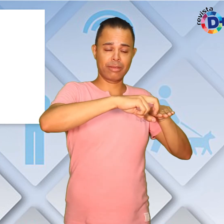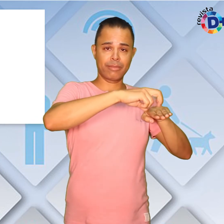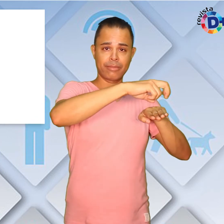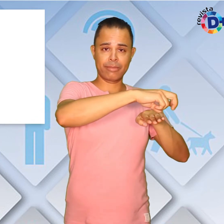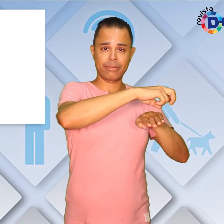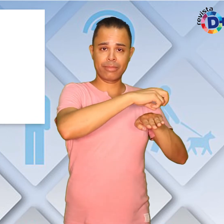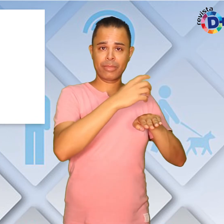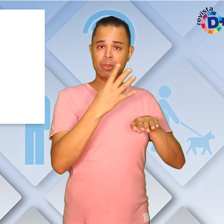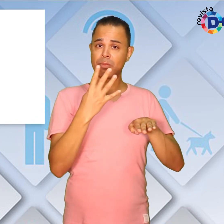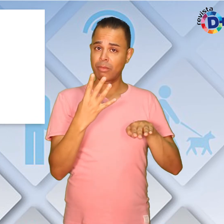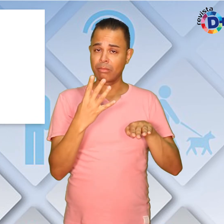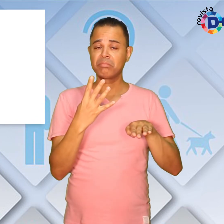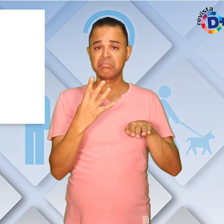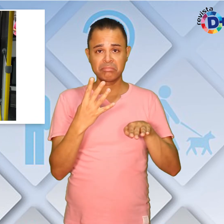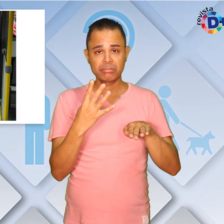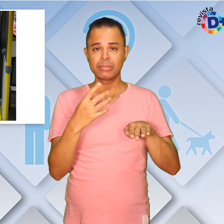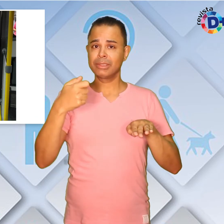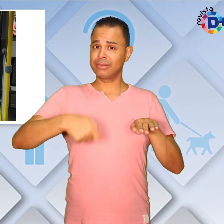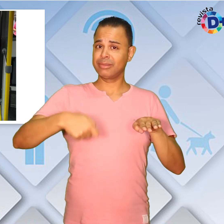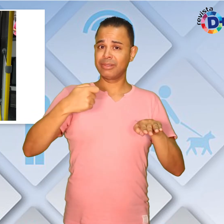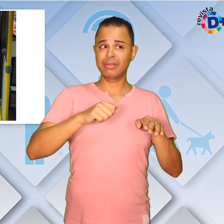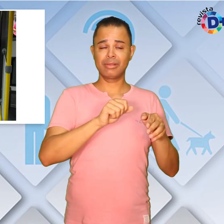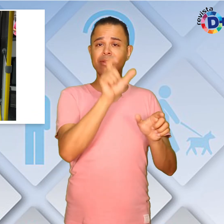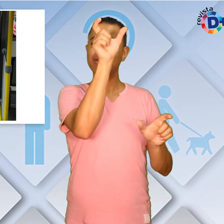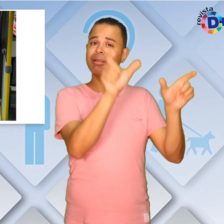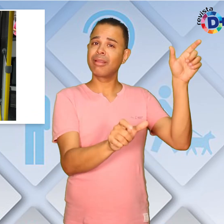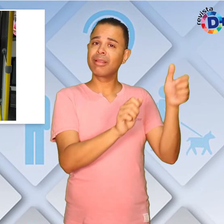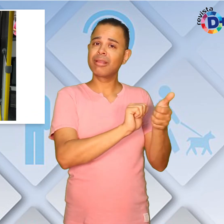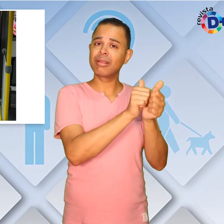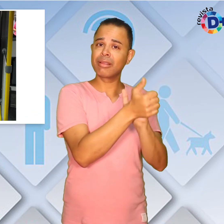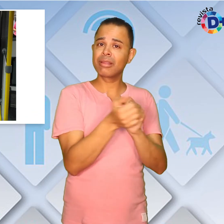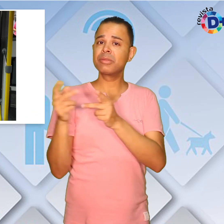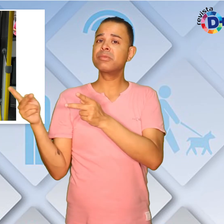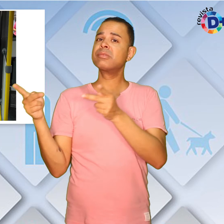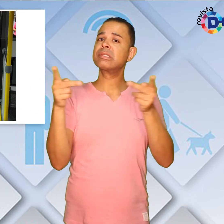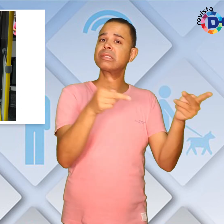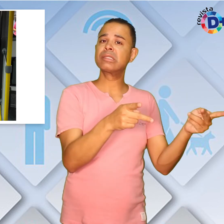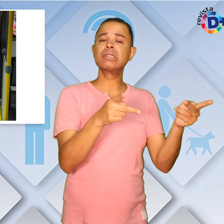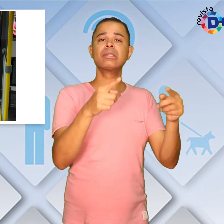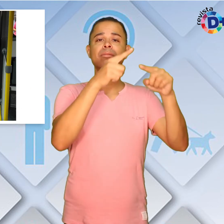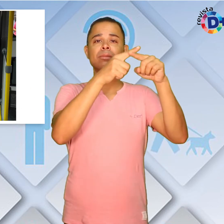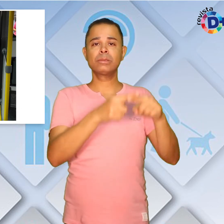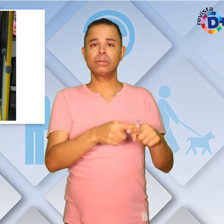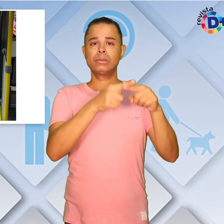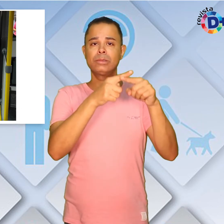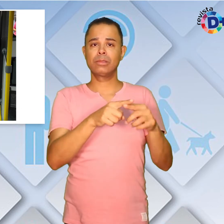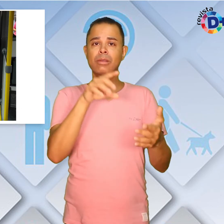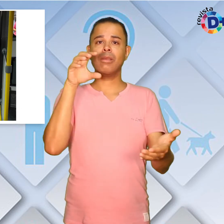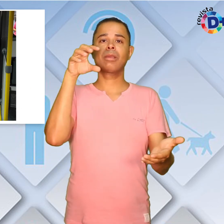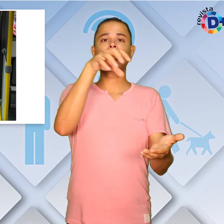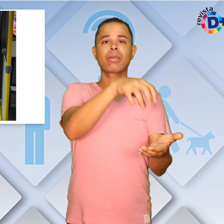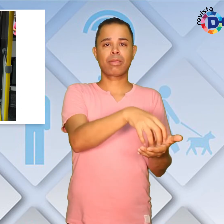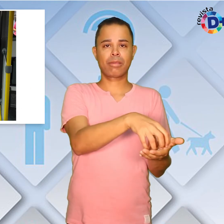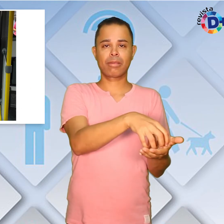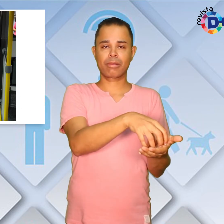para atender o fluxo de para atletas e visitantes do centro de treinamento paraolímpico